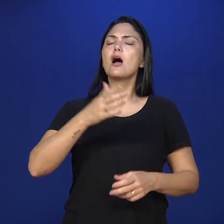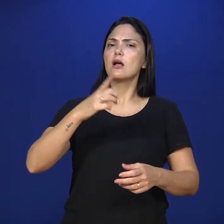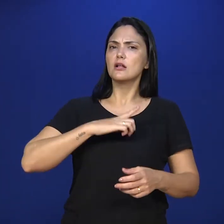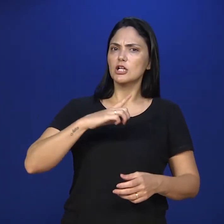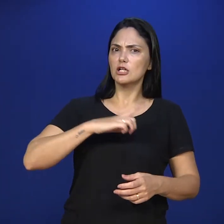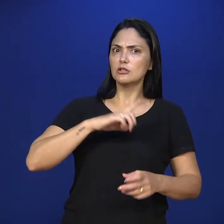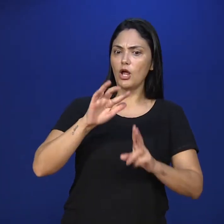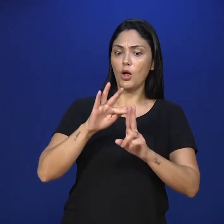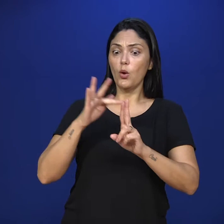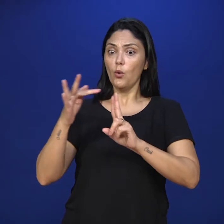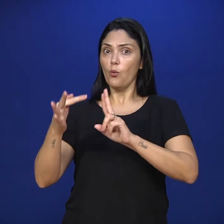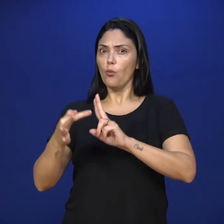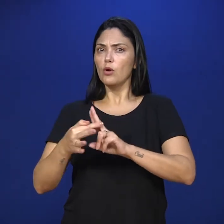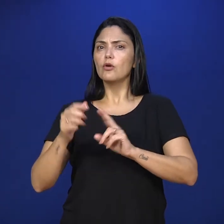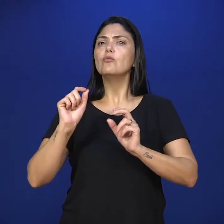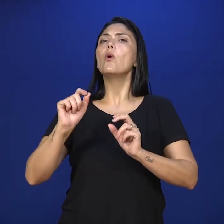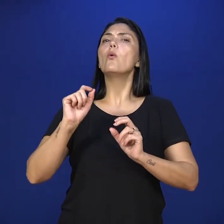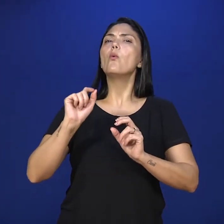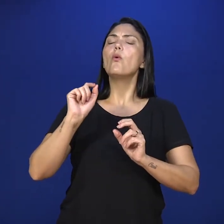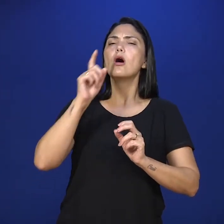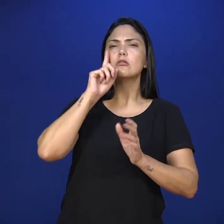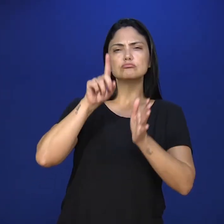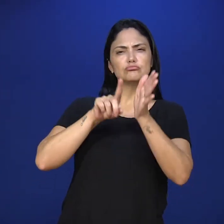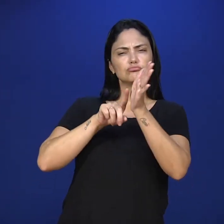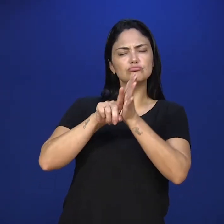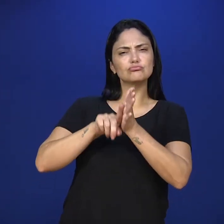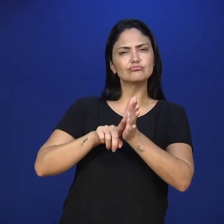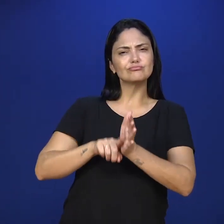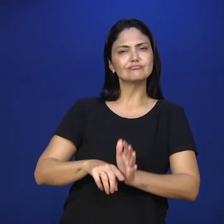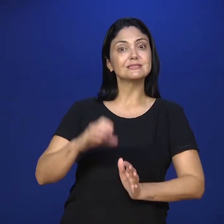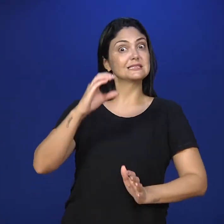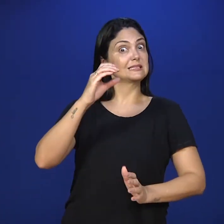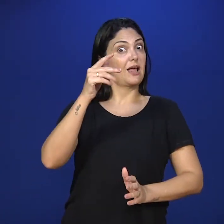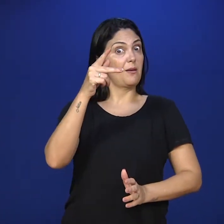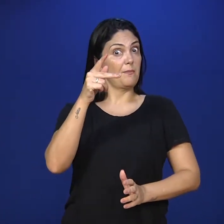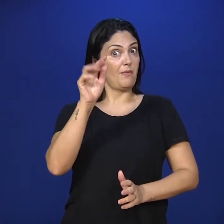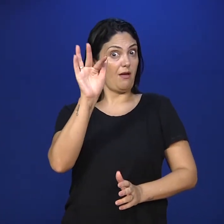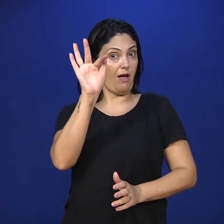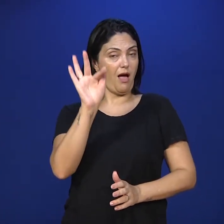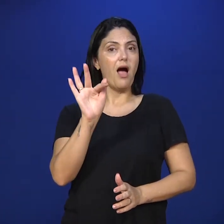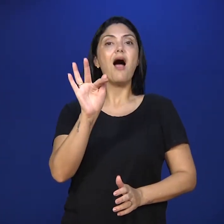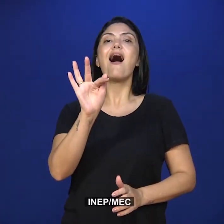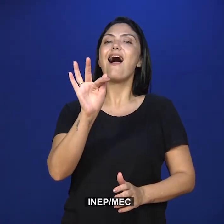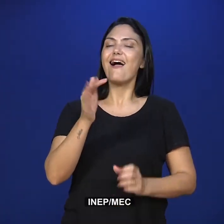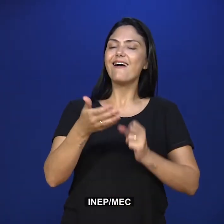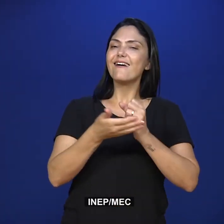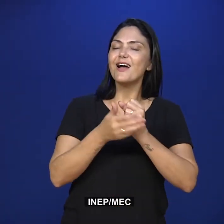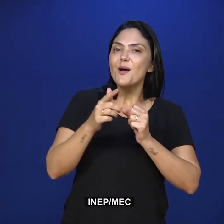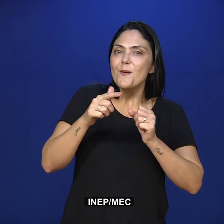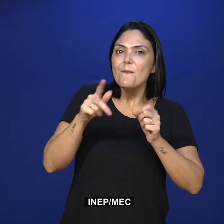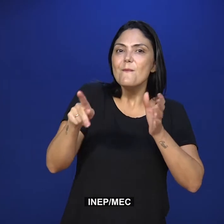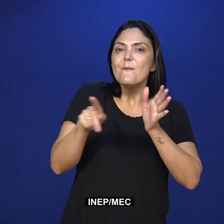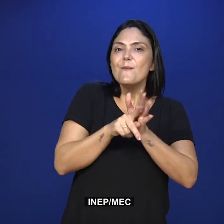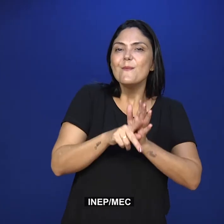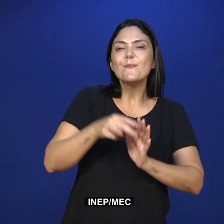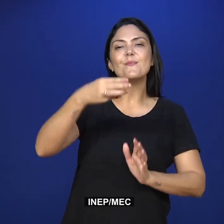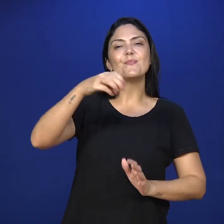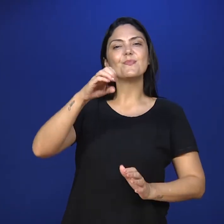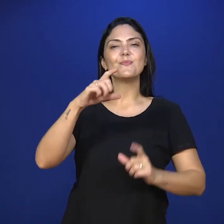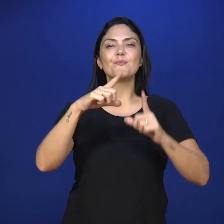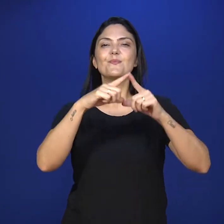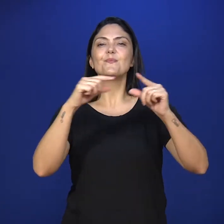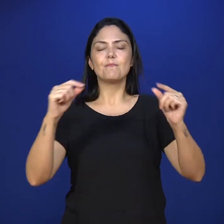à Unifoa através de consulta pelo CPF do candidato na base de dados do